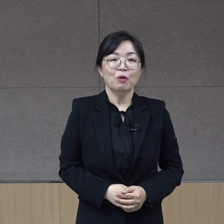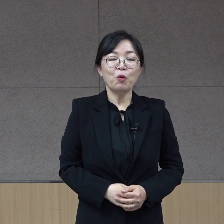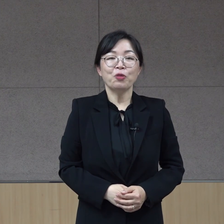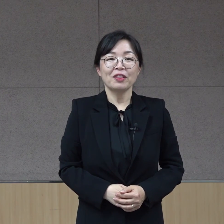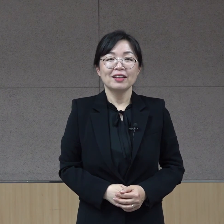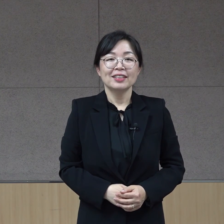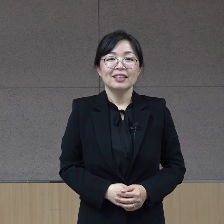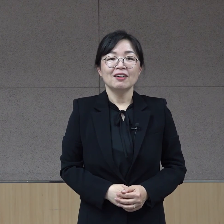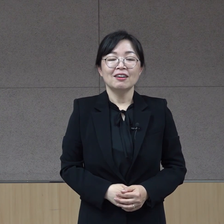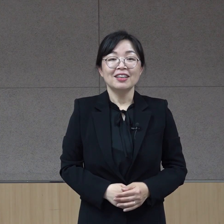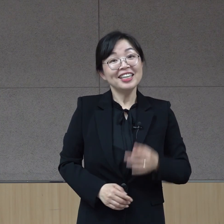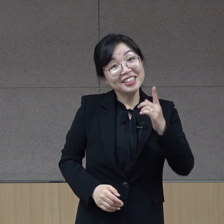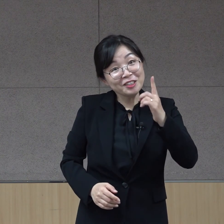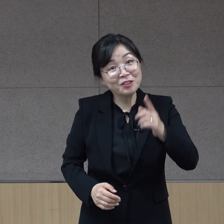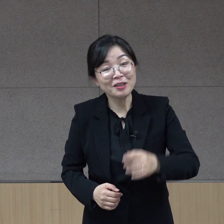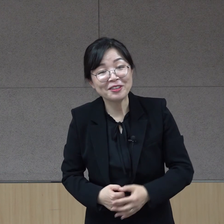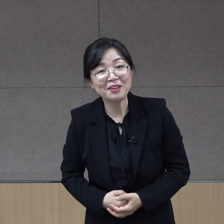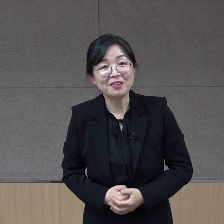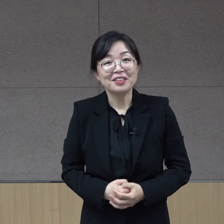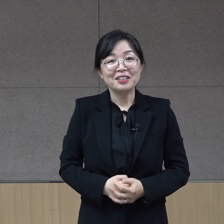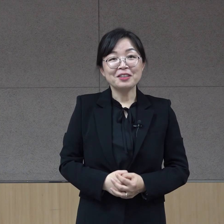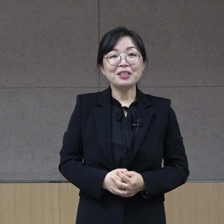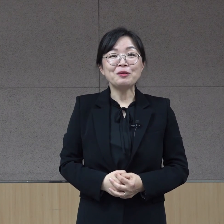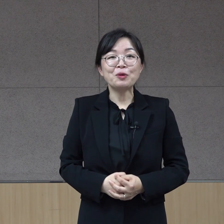옷. 힌트를 주자면요. 선생님,